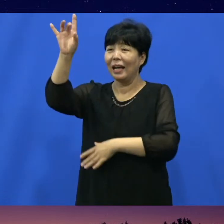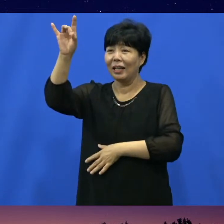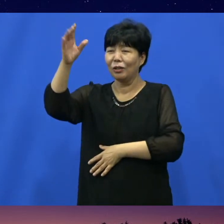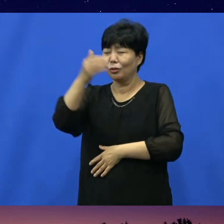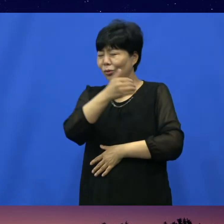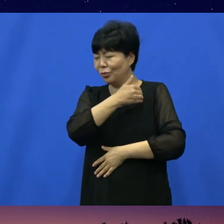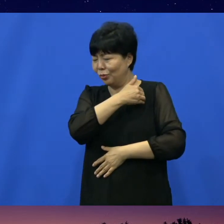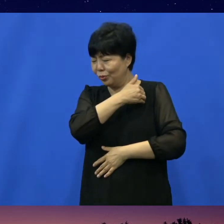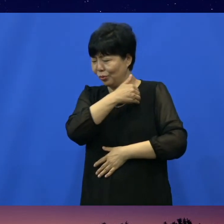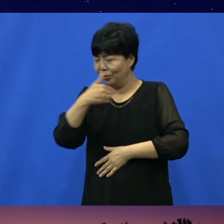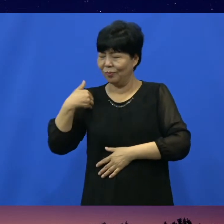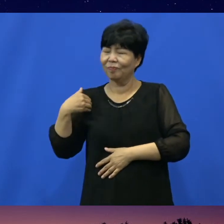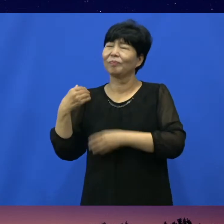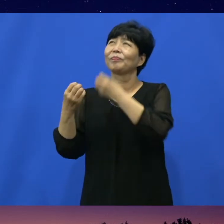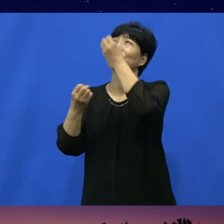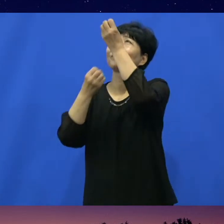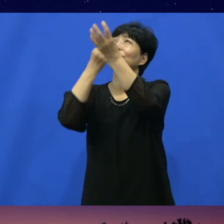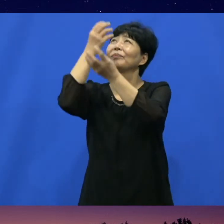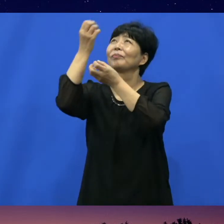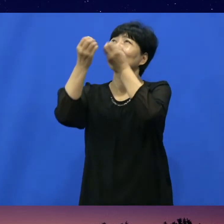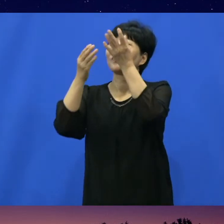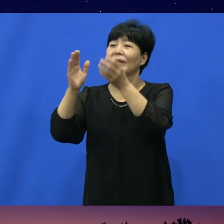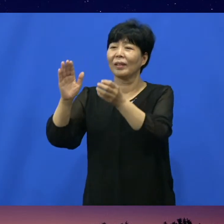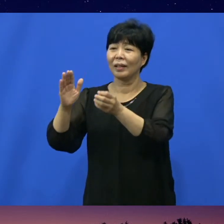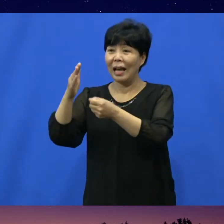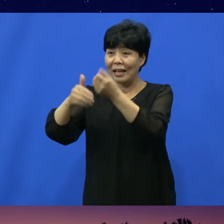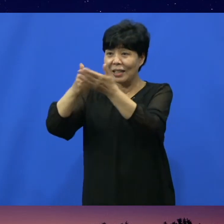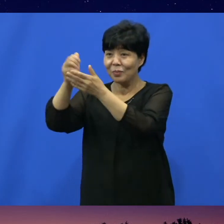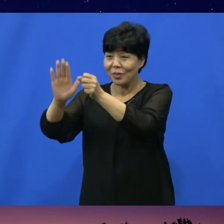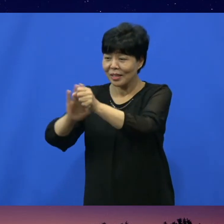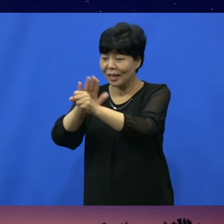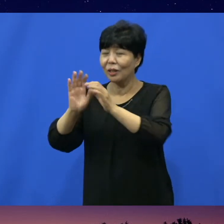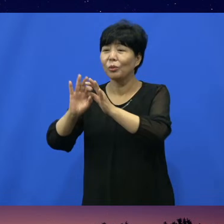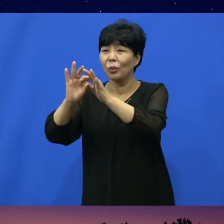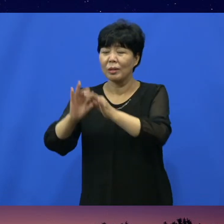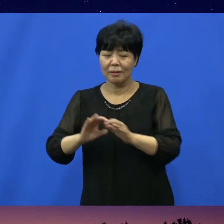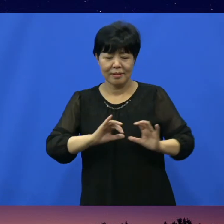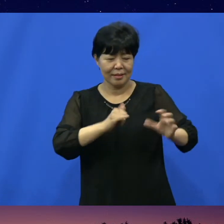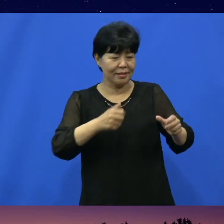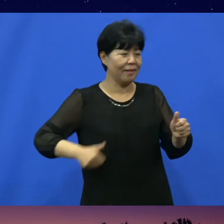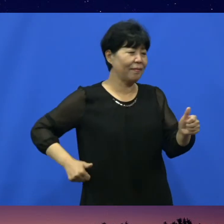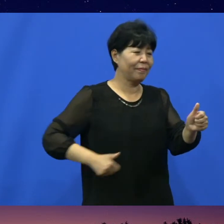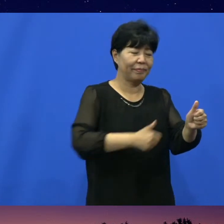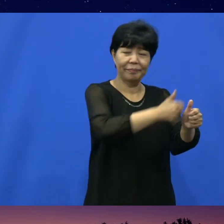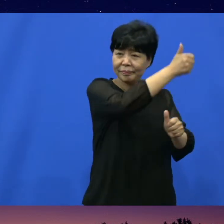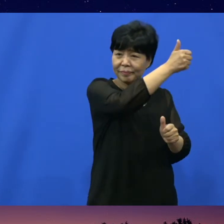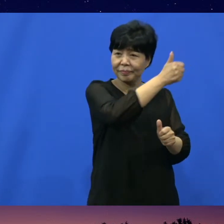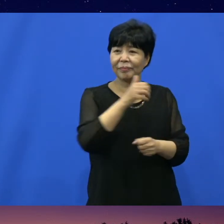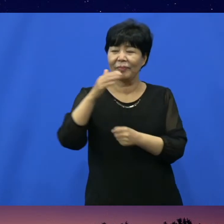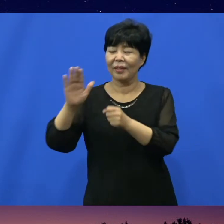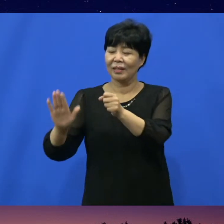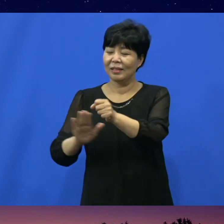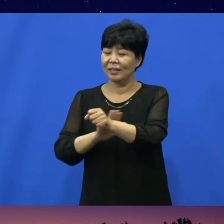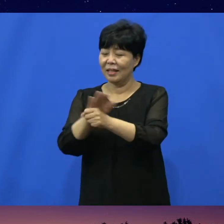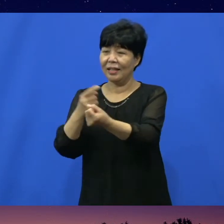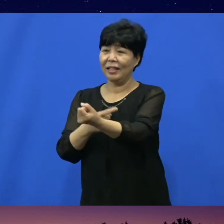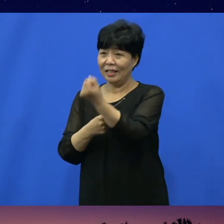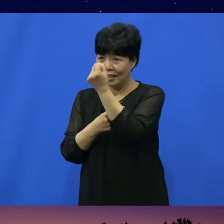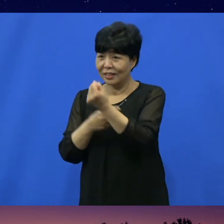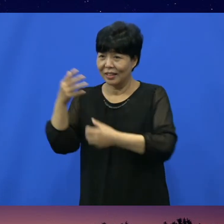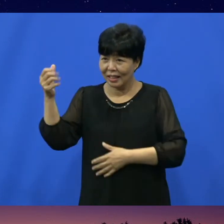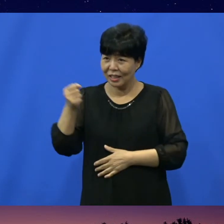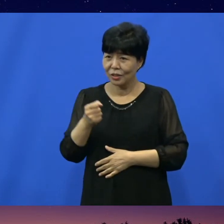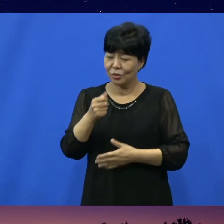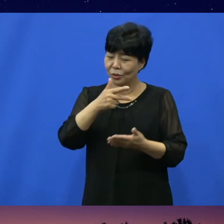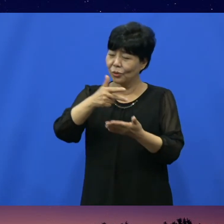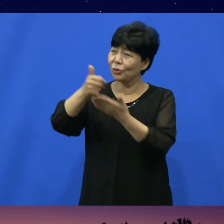라고 고백하면 그 사랑의 힘으로 모든 세상을 이기게 하실 뿐만 아니라 그 사랑의 능력으로 주님을 위해서